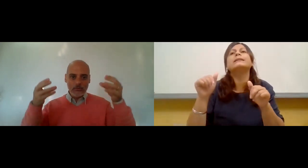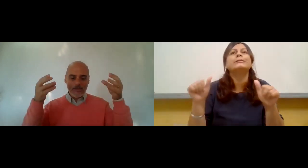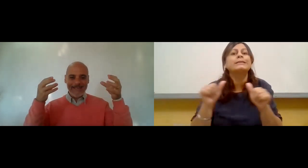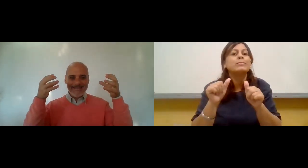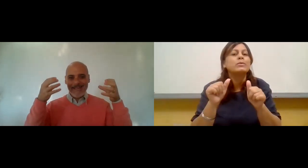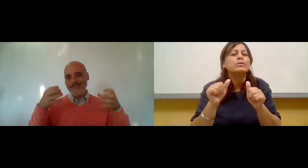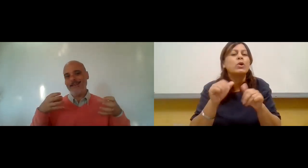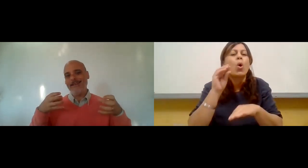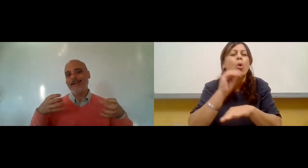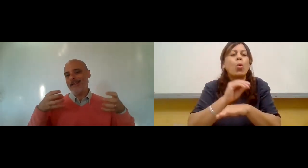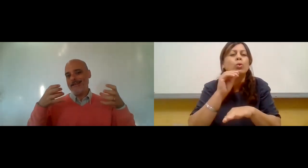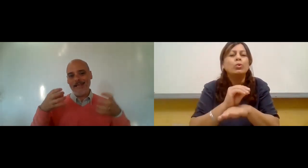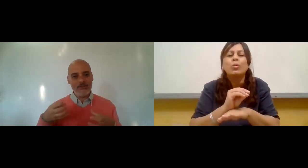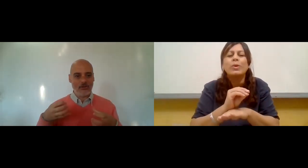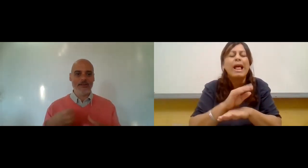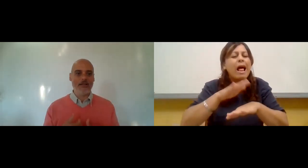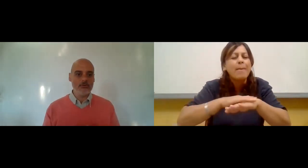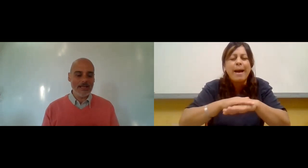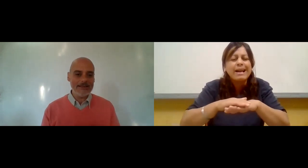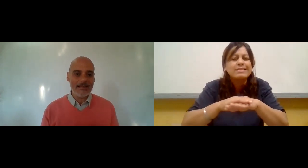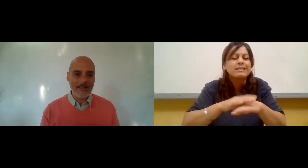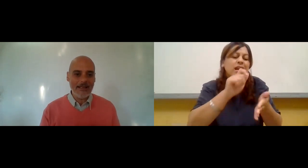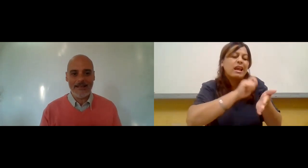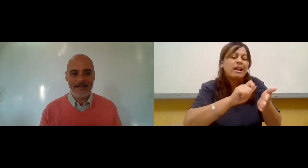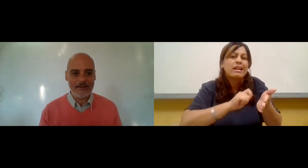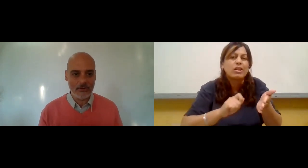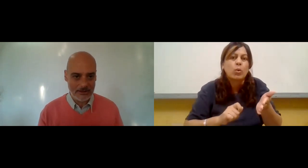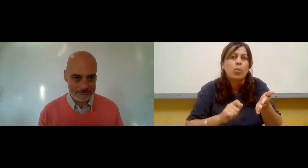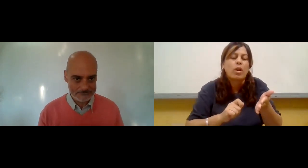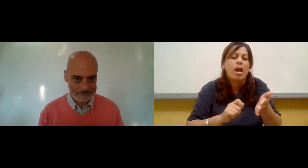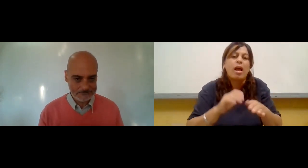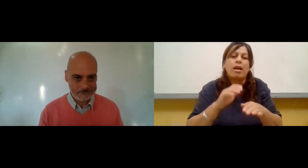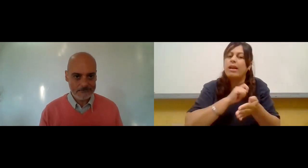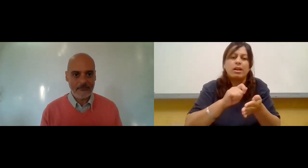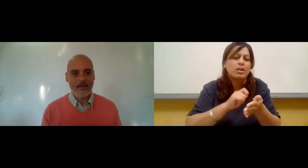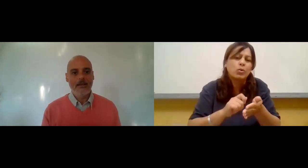aquella cultura que entiende que el centro de la cultura letrada es la escritura.